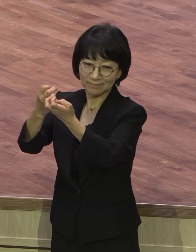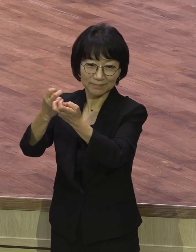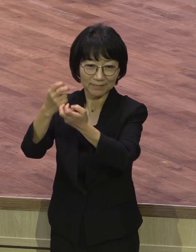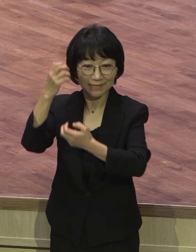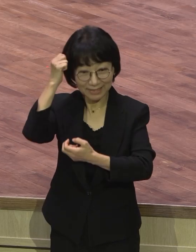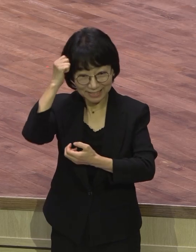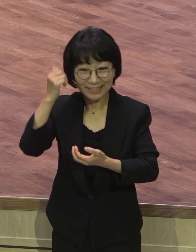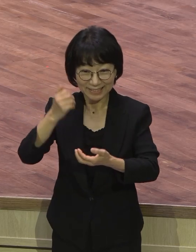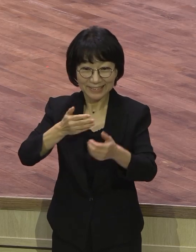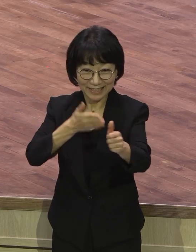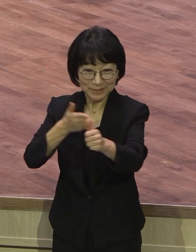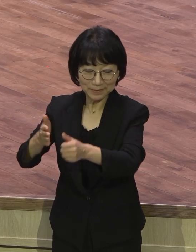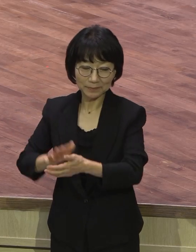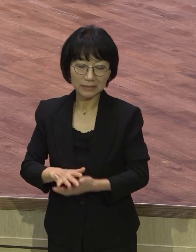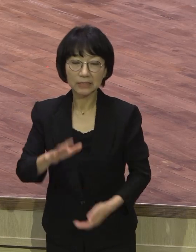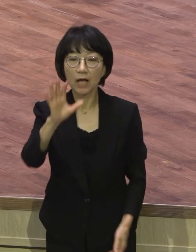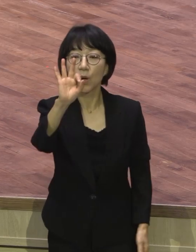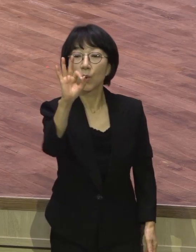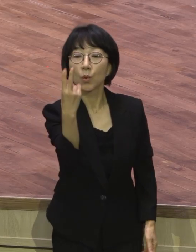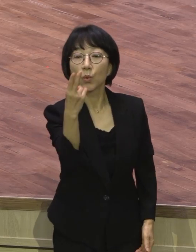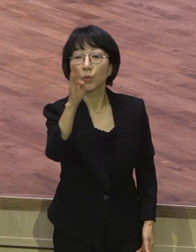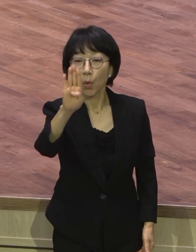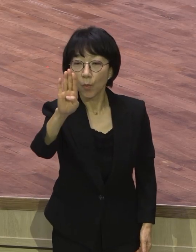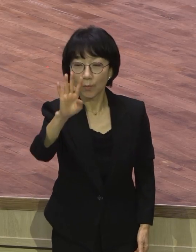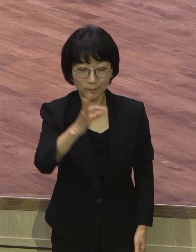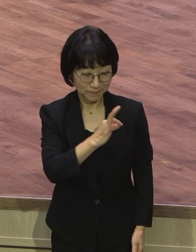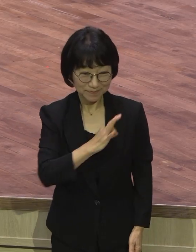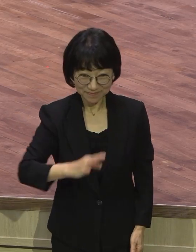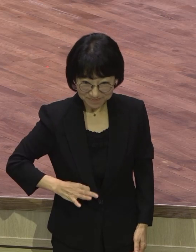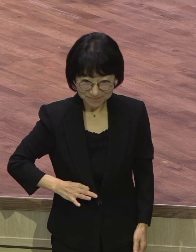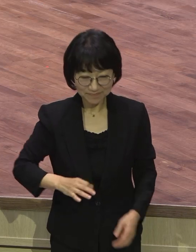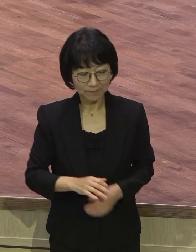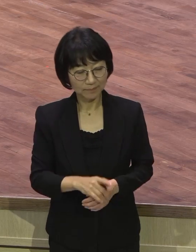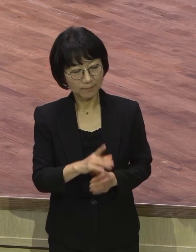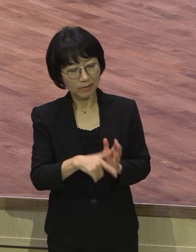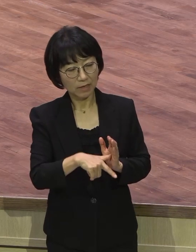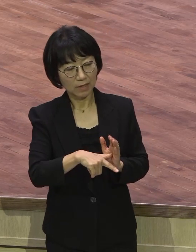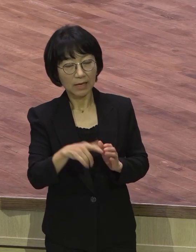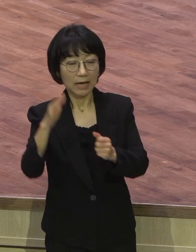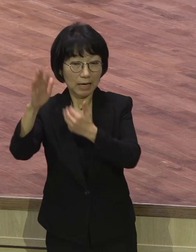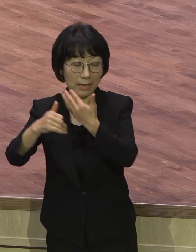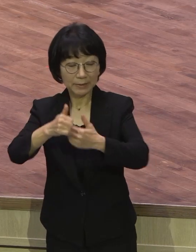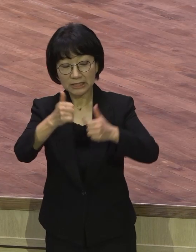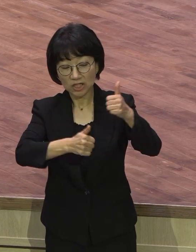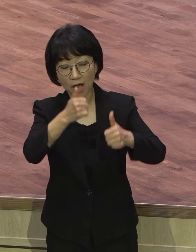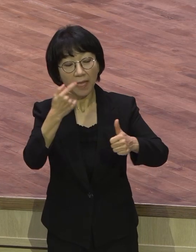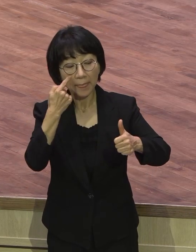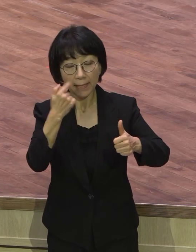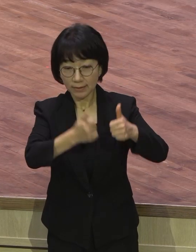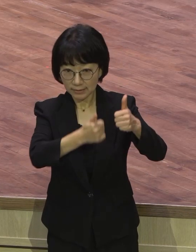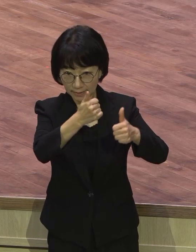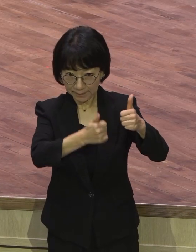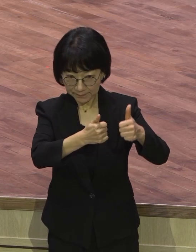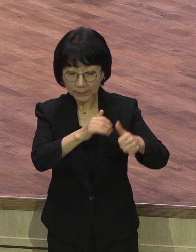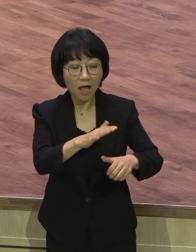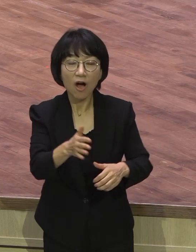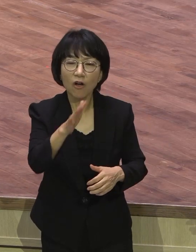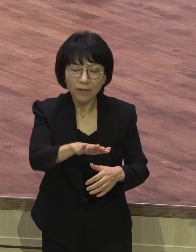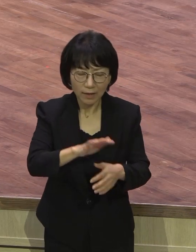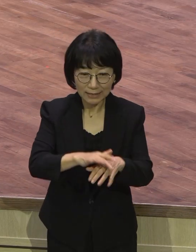욕기에 보면 사단이 당대의 의인 욕을 시험하는 내용이 나오지요. 그런데 이 시험도